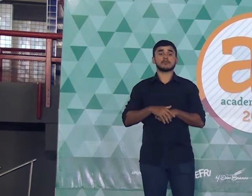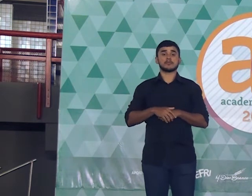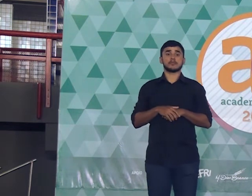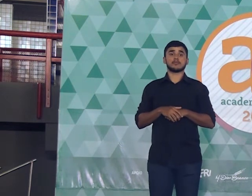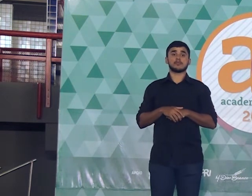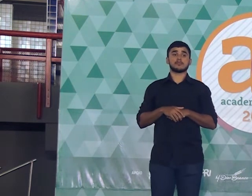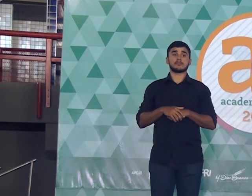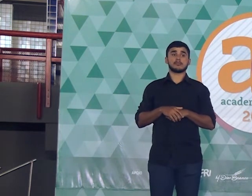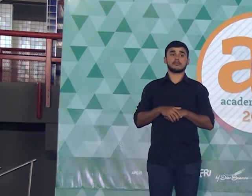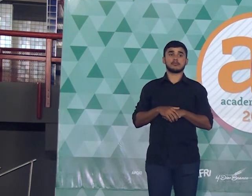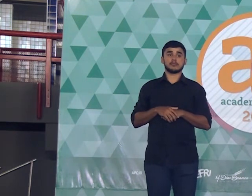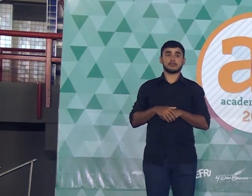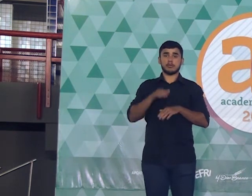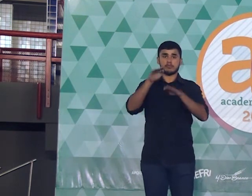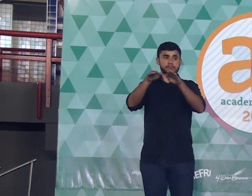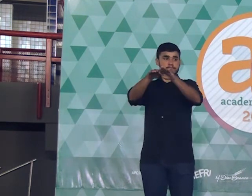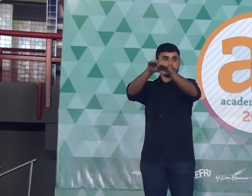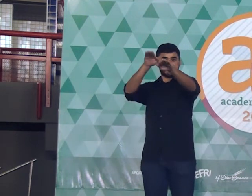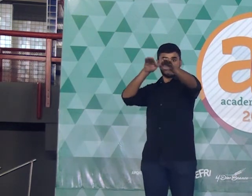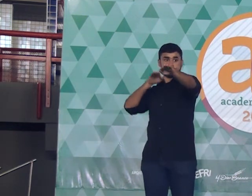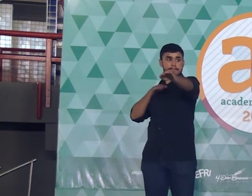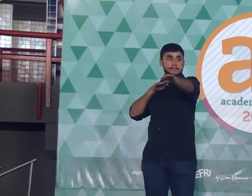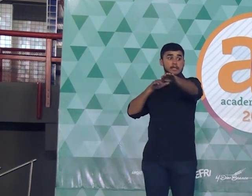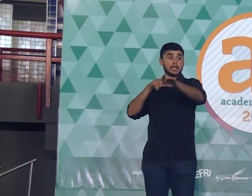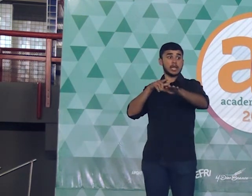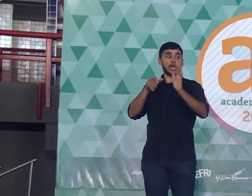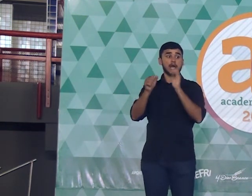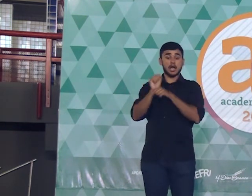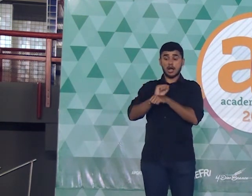um automóvel indo logo atrás.